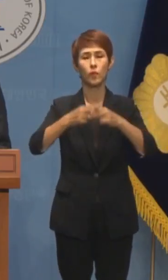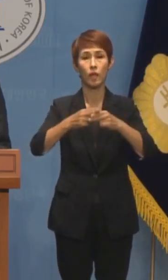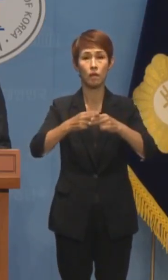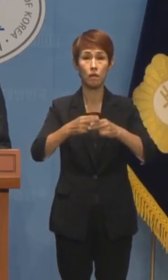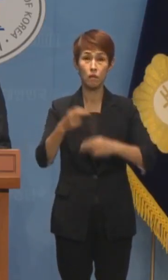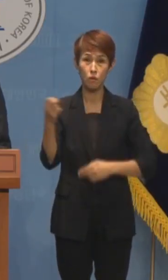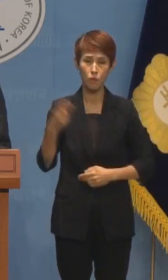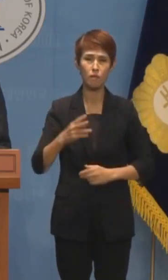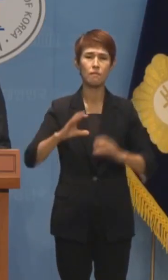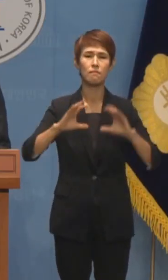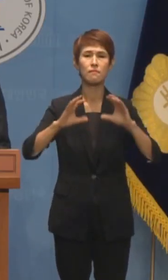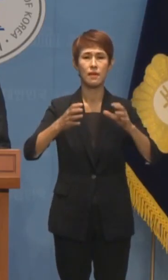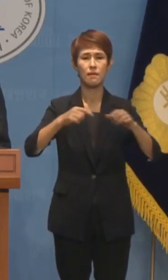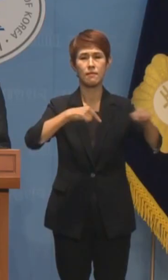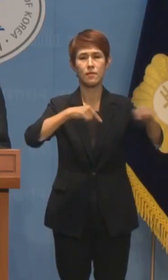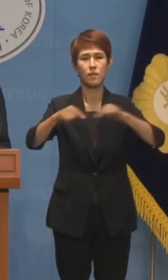헌정유린입니다.